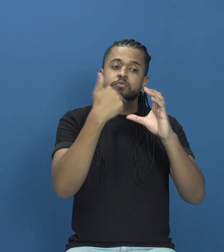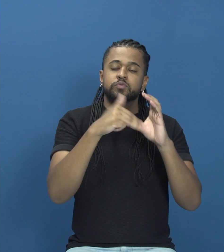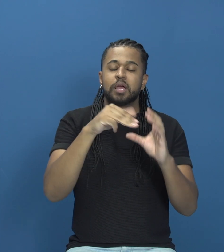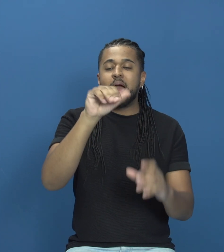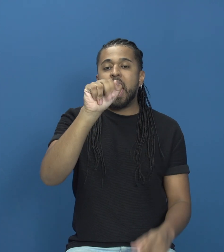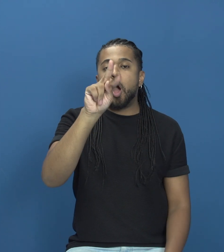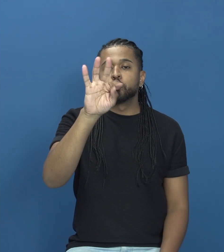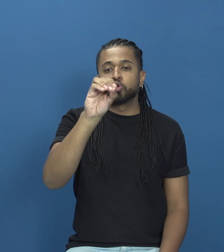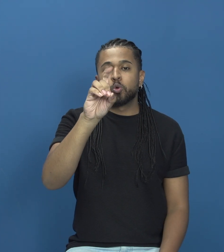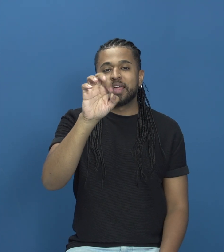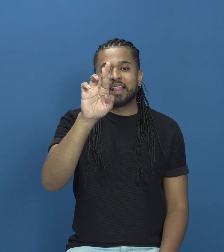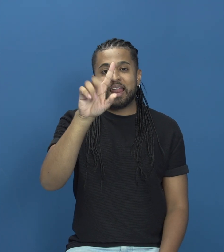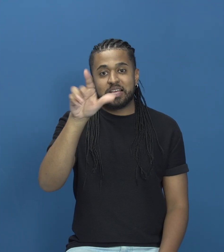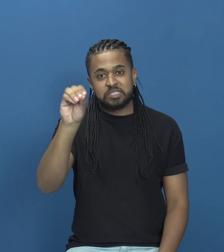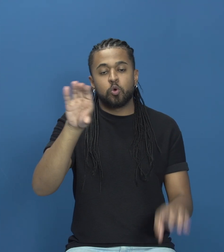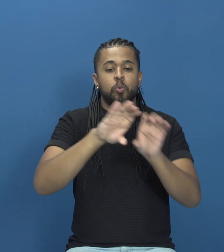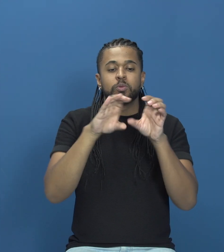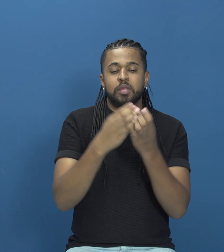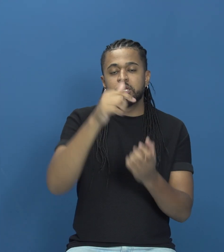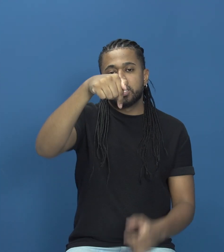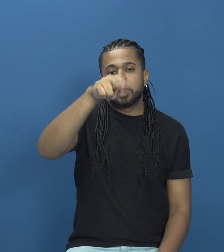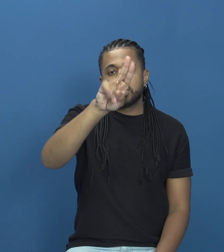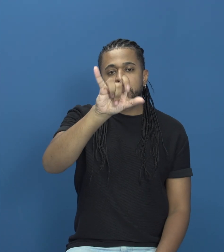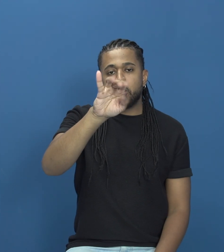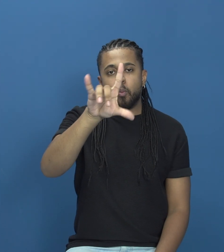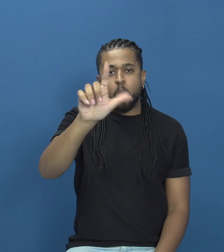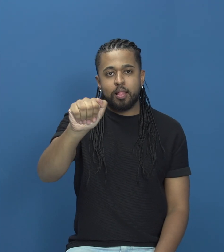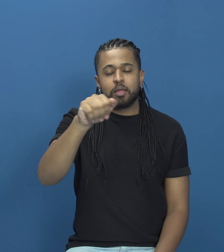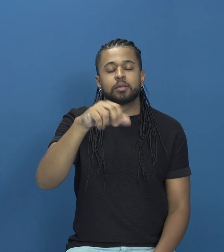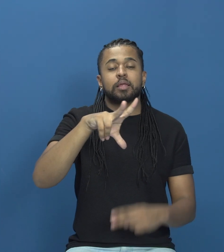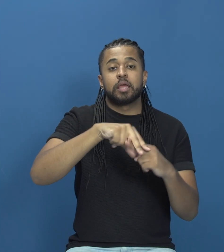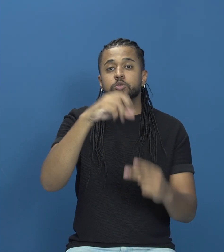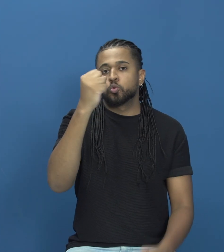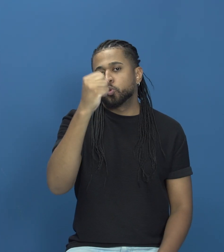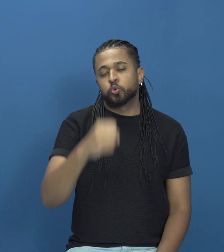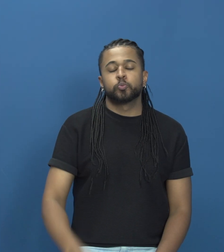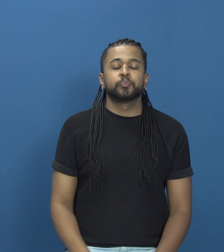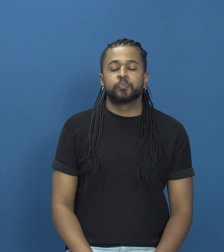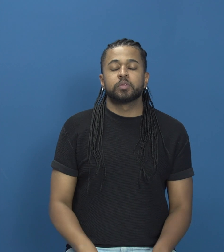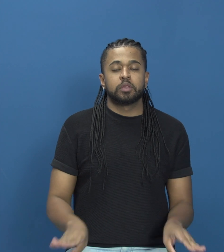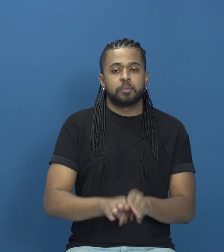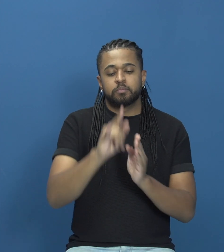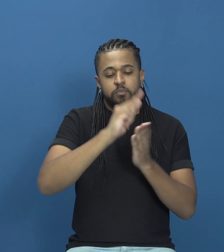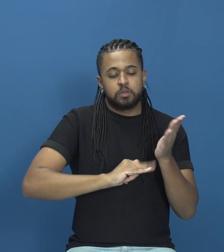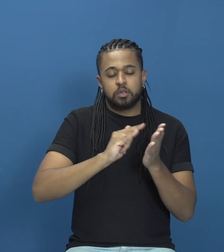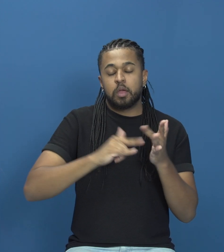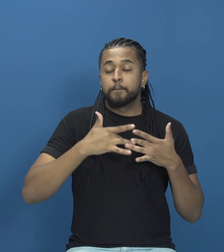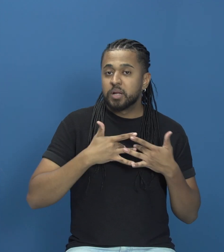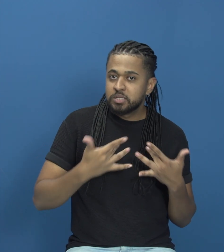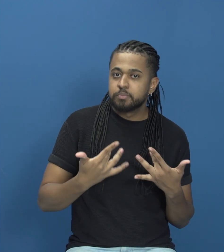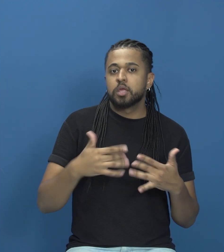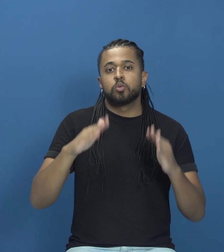autodeclaração de pertencimento à comunidade quilombola, anexo 8. Declaração de pertencimento e moradia